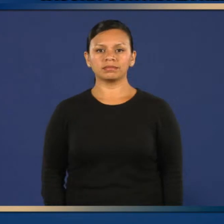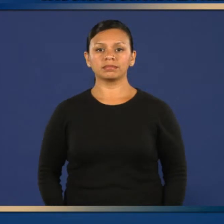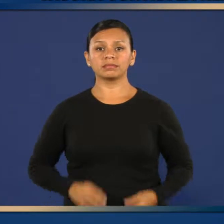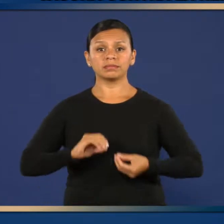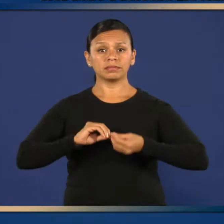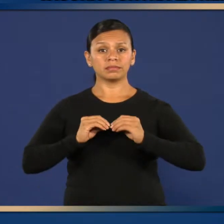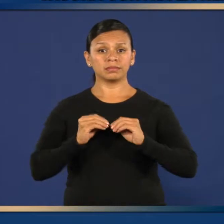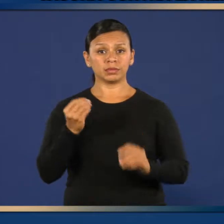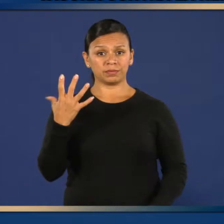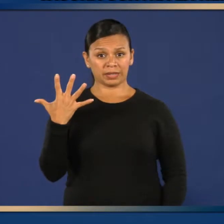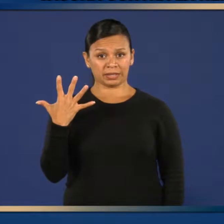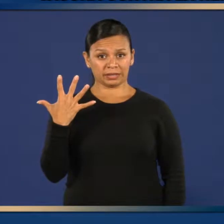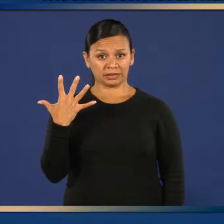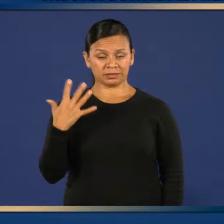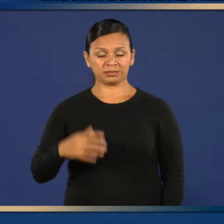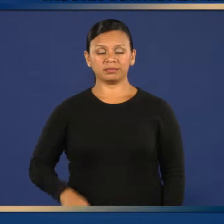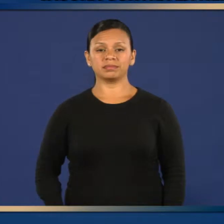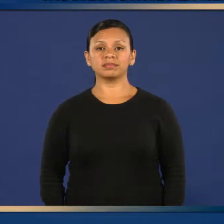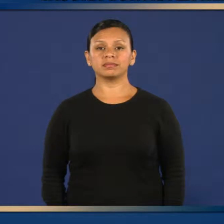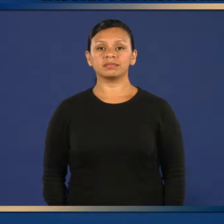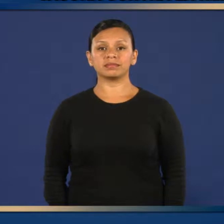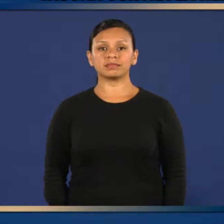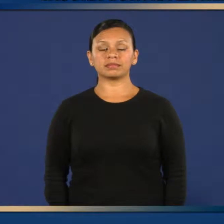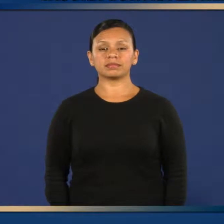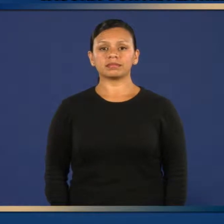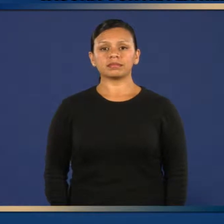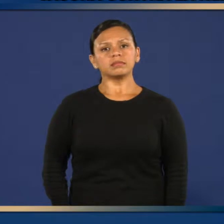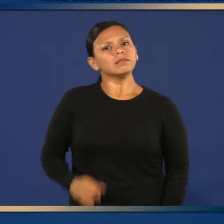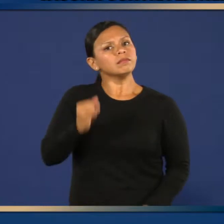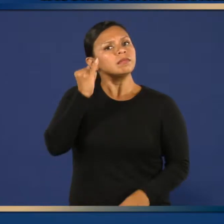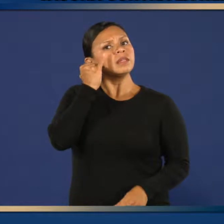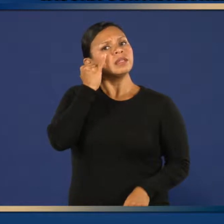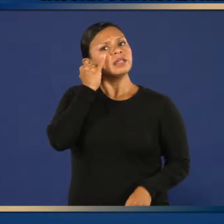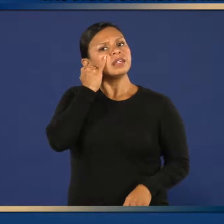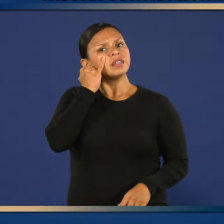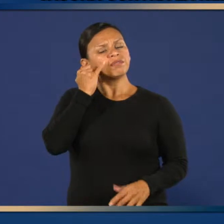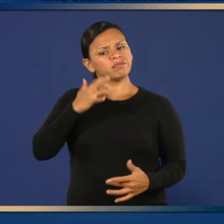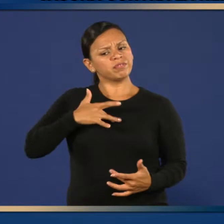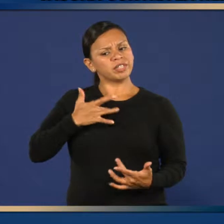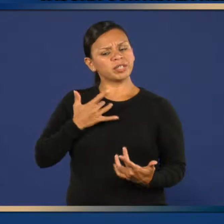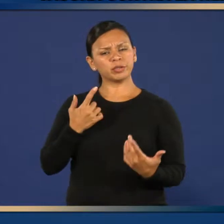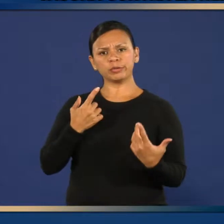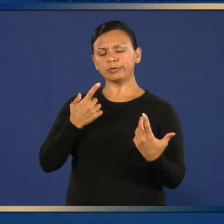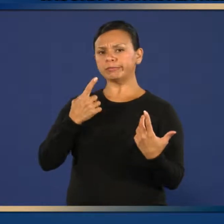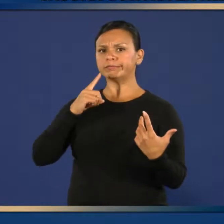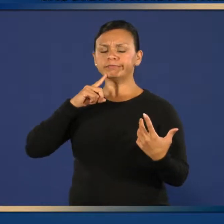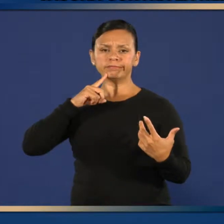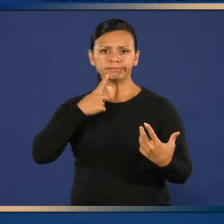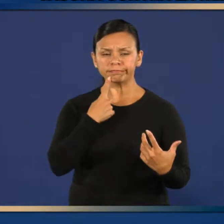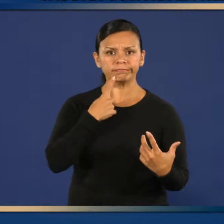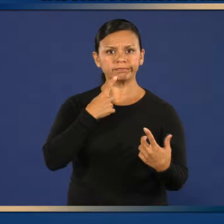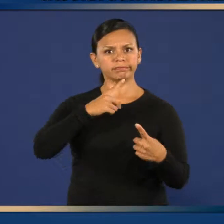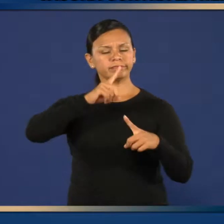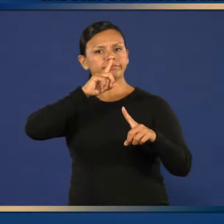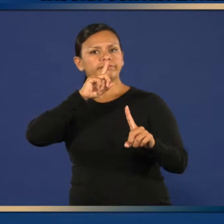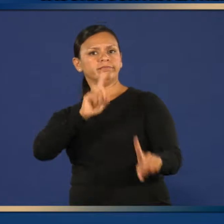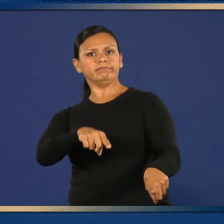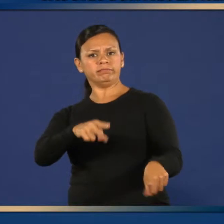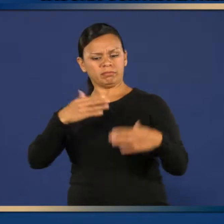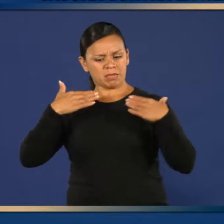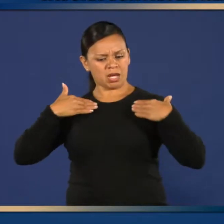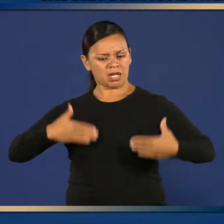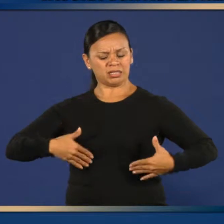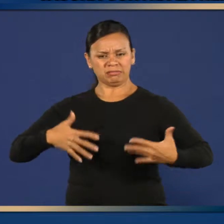número 5 qué pasa si hay una reacción moderada o grave